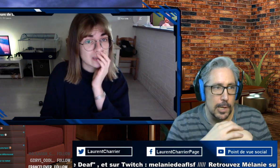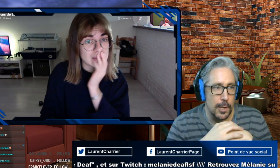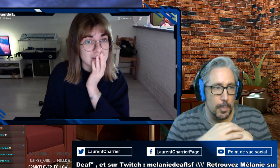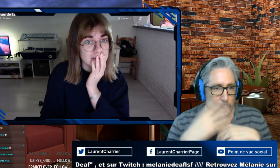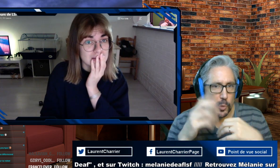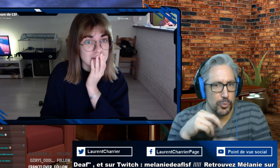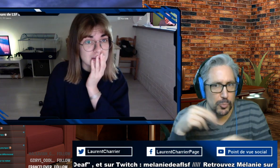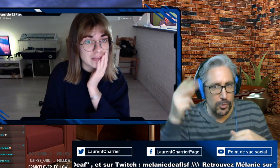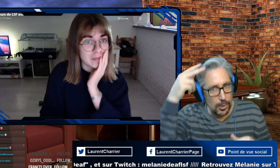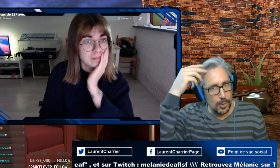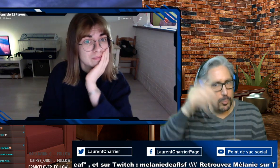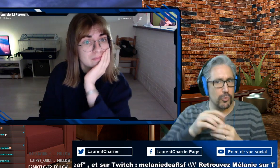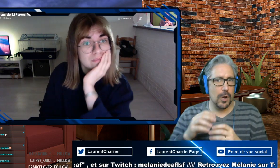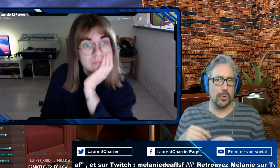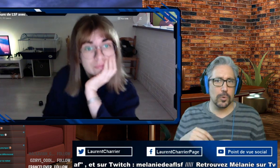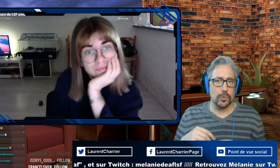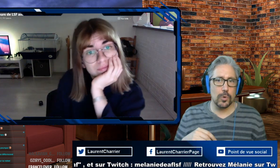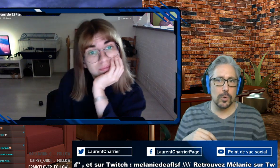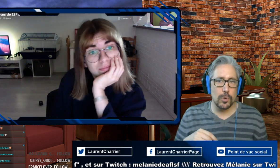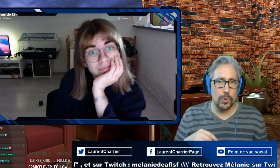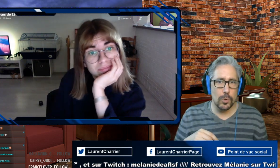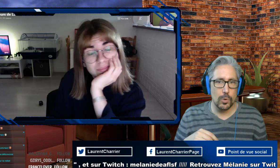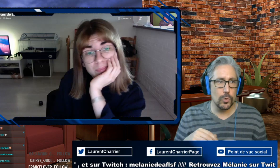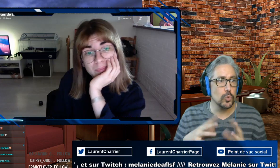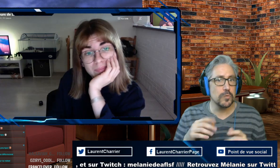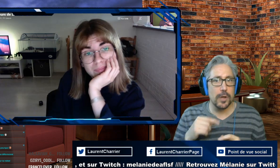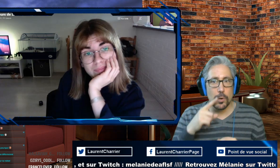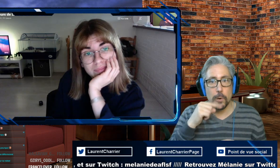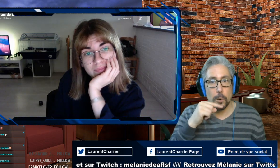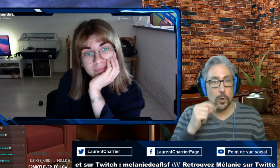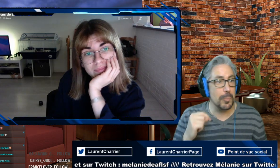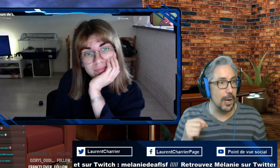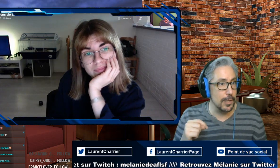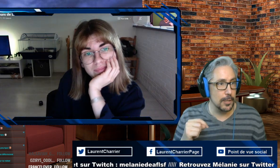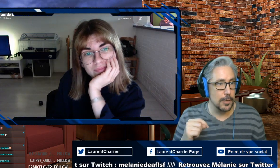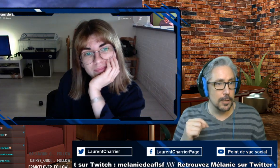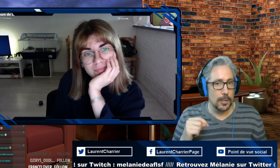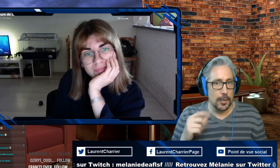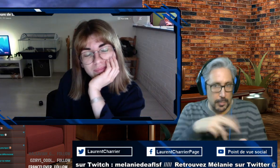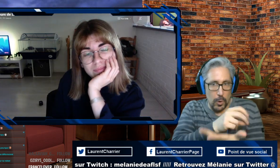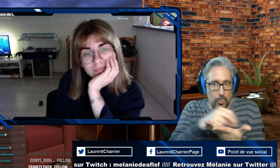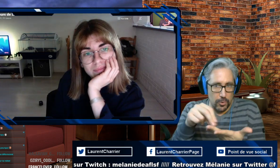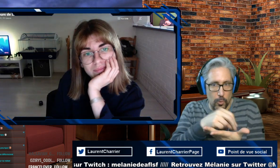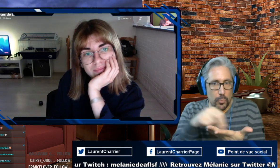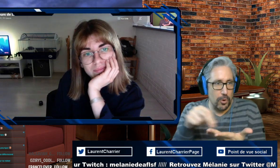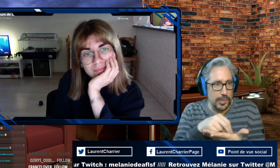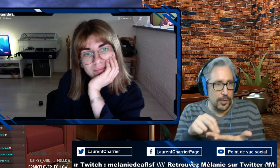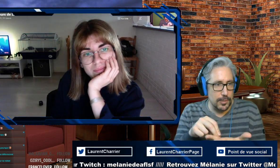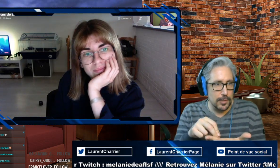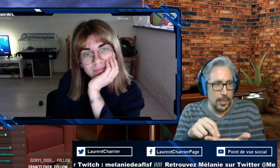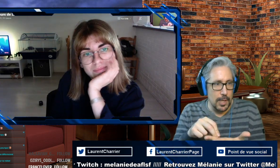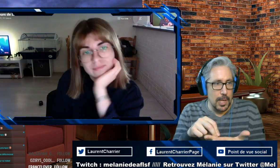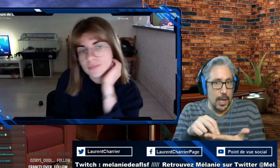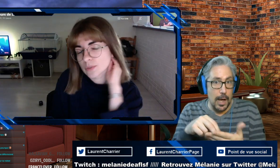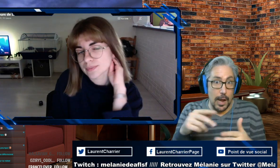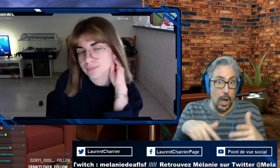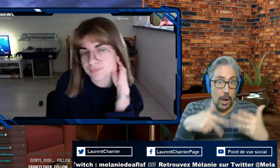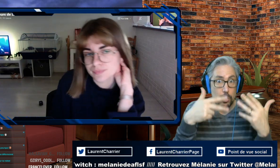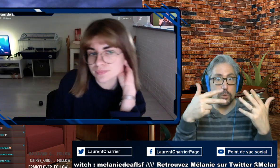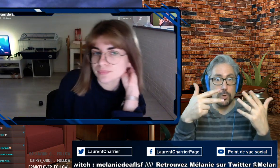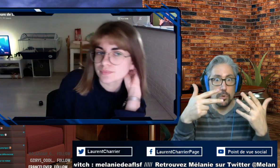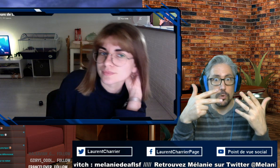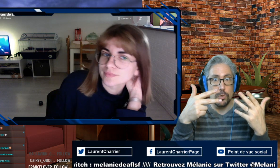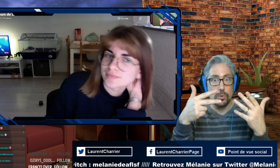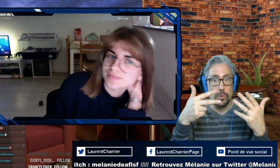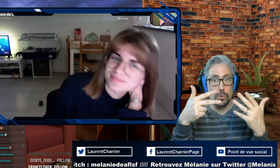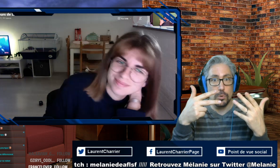Ok. Parce qu'en plus, pour apprendre une nouvelle langue parlée, bah, on prend des notes.